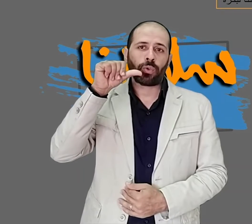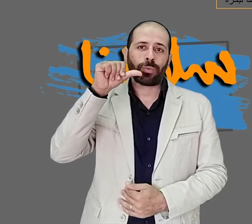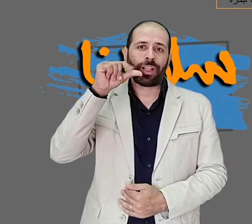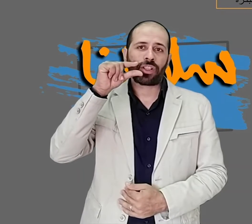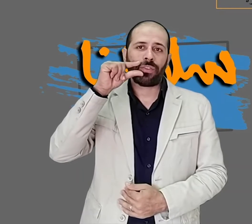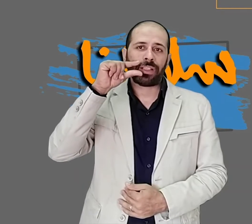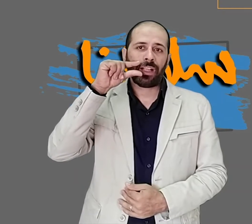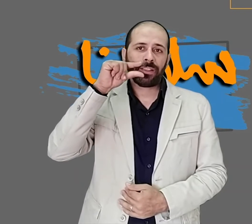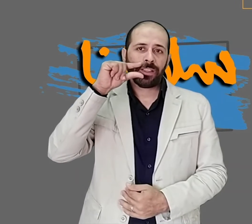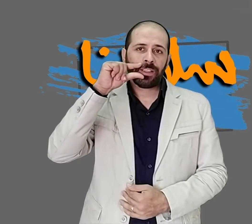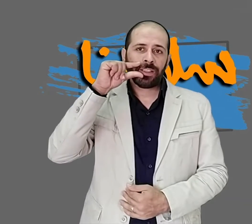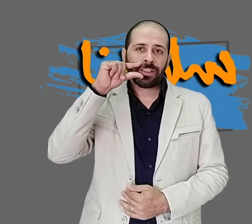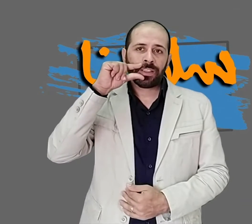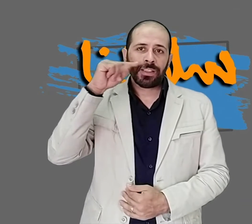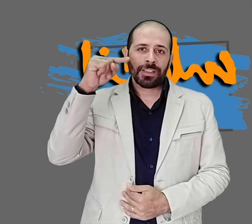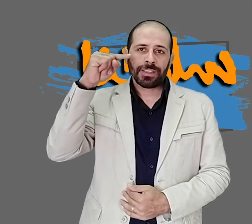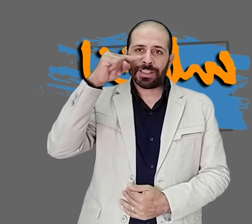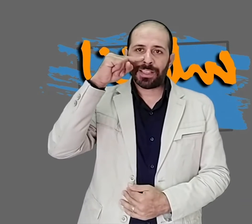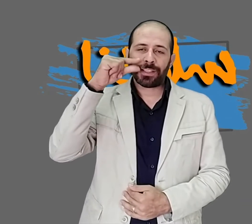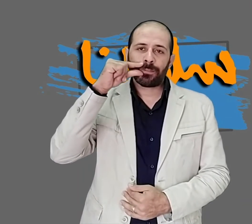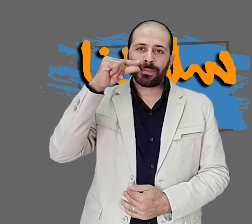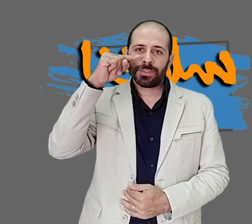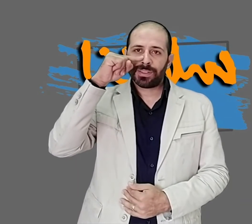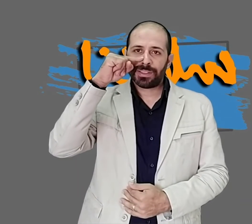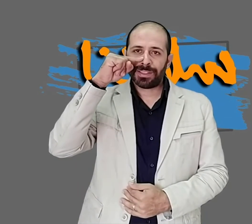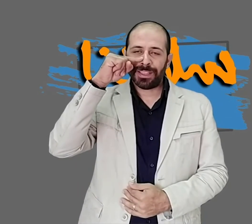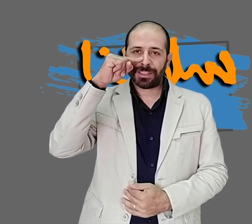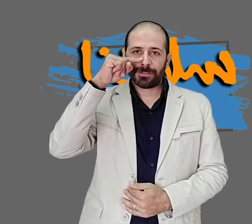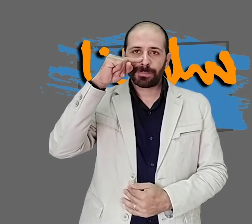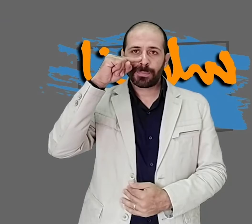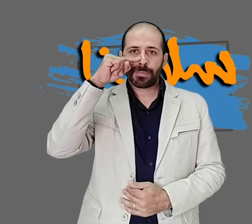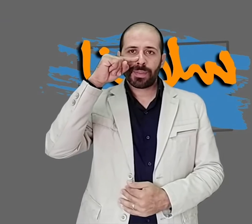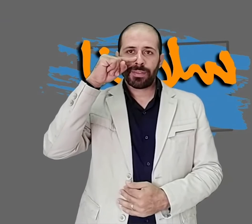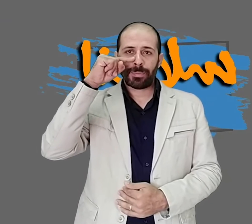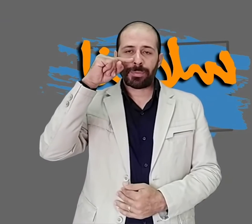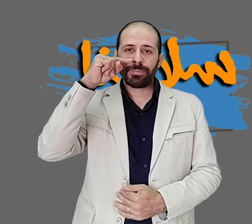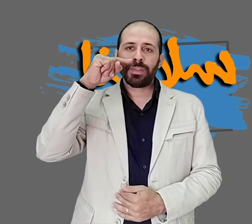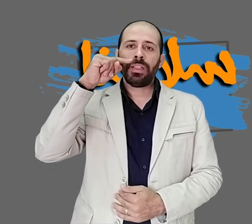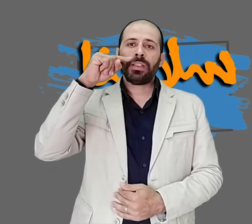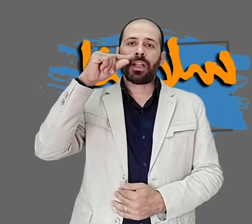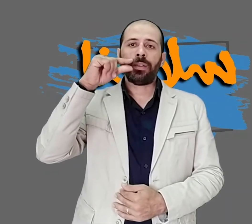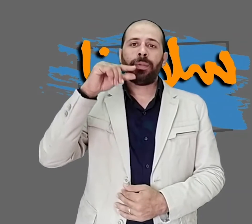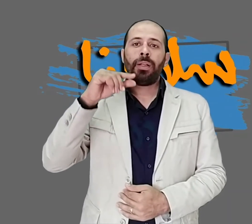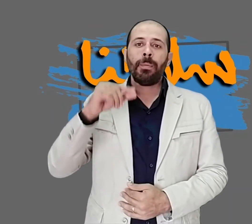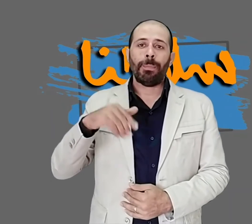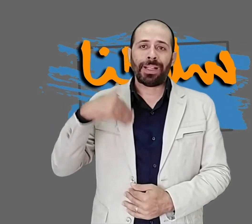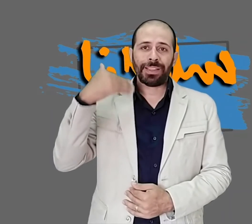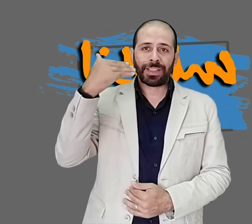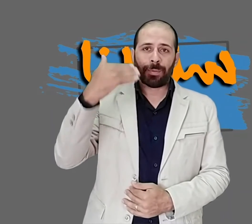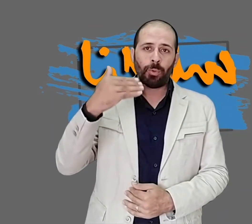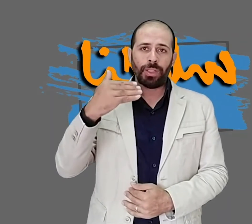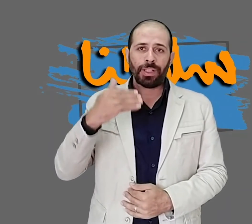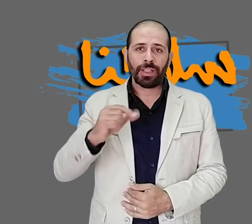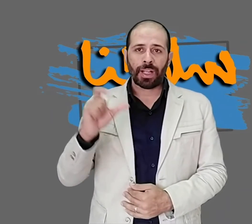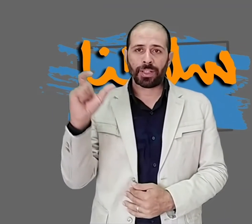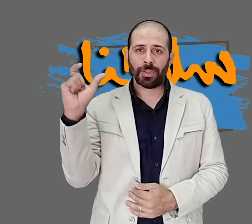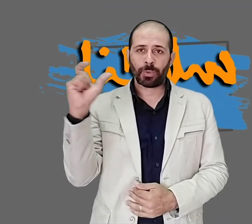والصباع ده على الشفة اللي تحت، ديانة، ديانة، تمام؟ طيب بعد كده بقول إيه؟ عندي